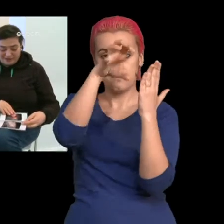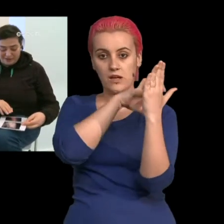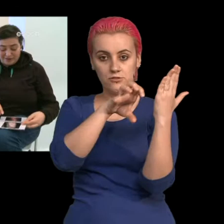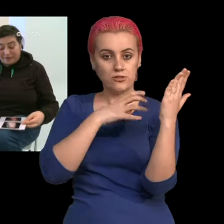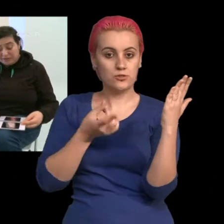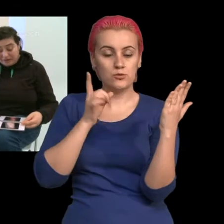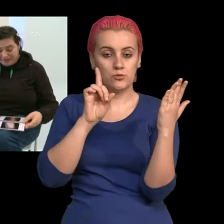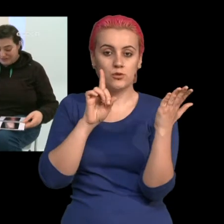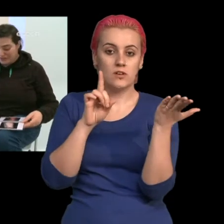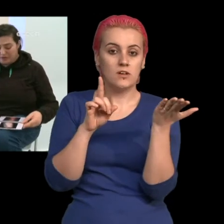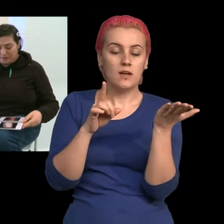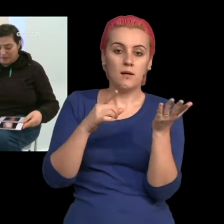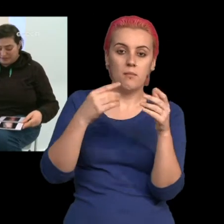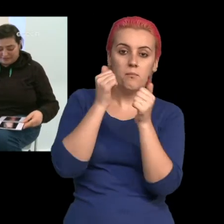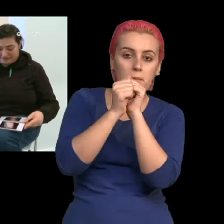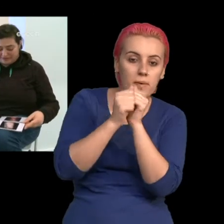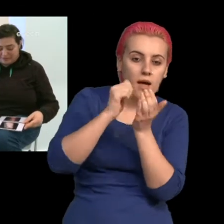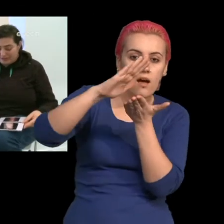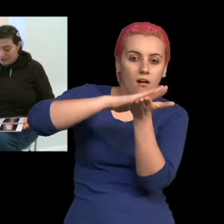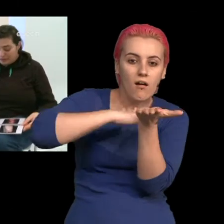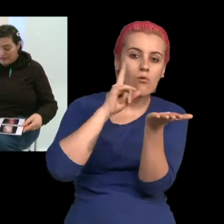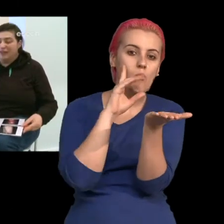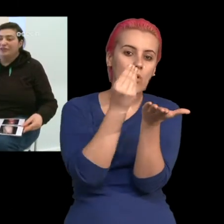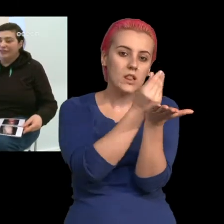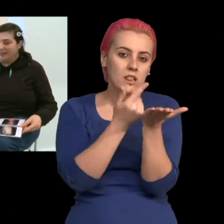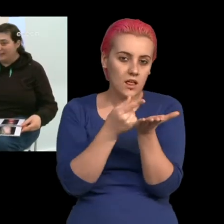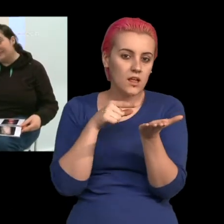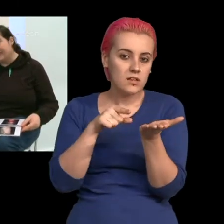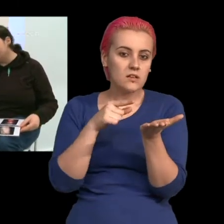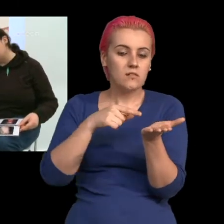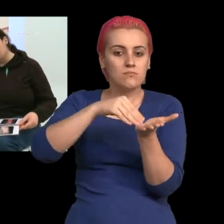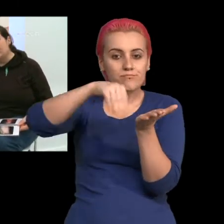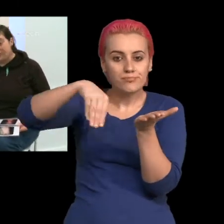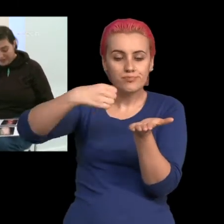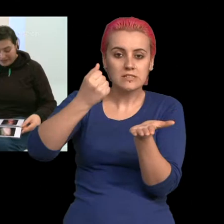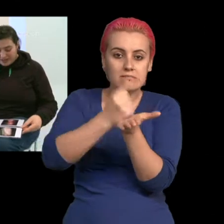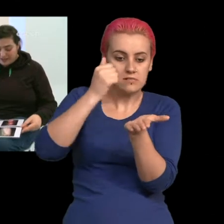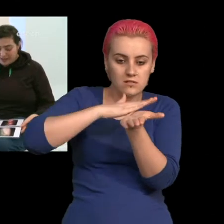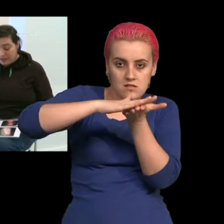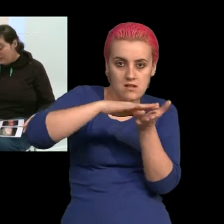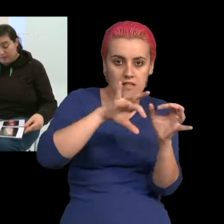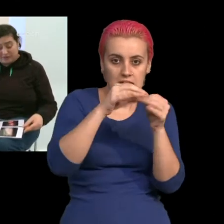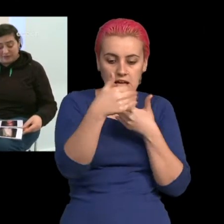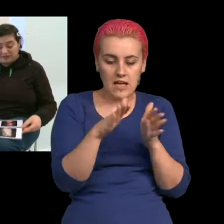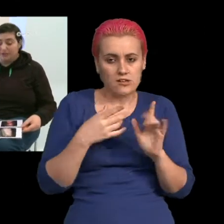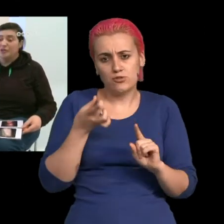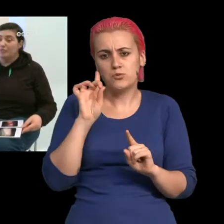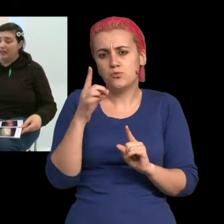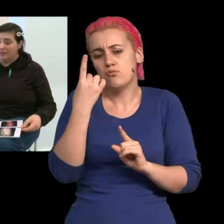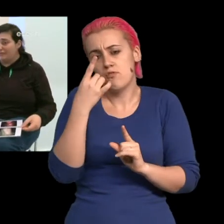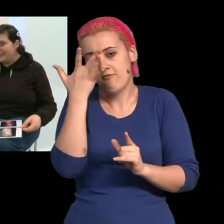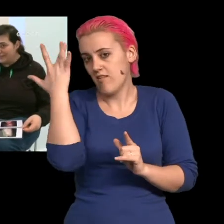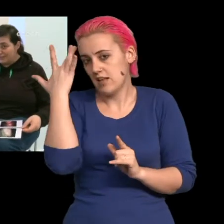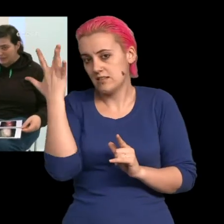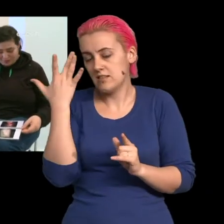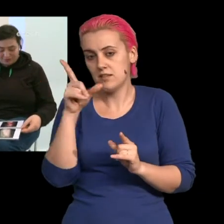imagens fine print, não é, com papel de uma certa qualidade, autenticadas e assinadas como os que estão na caixinha, pronto, mas umas edições